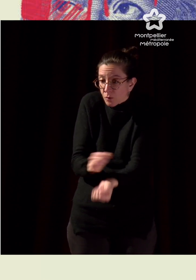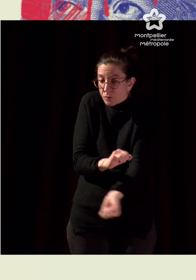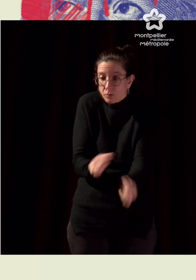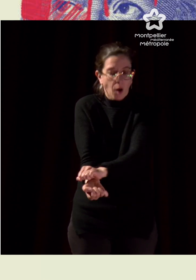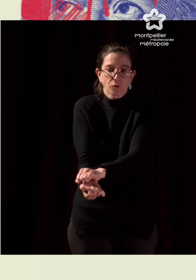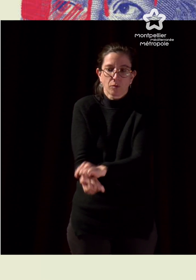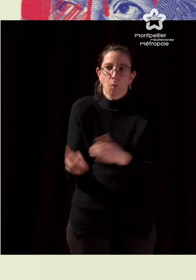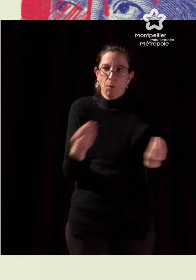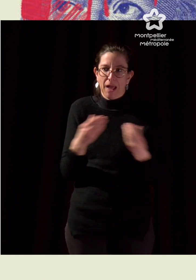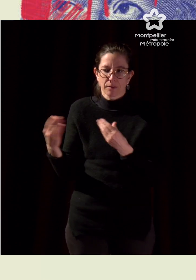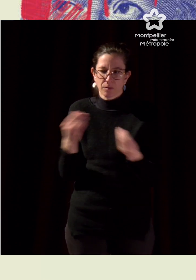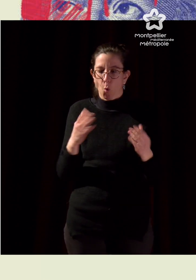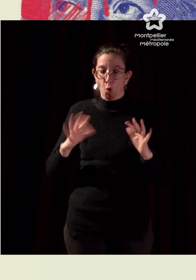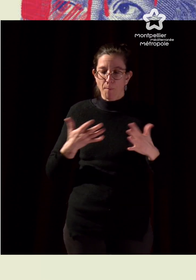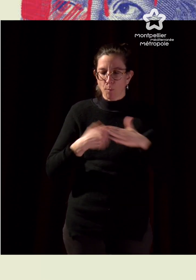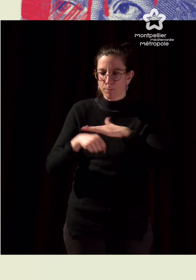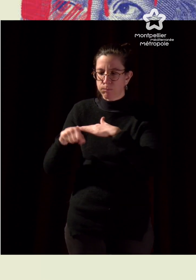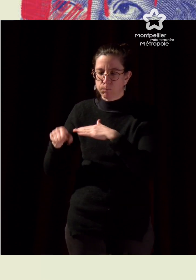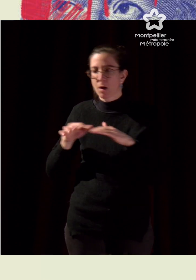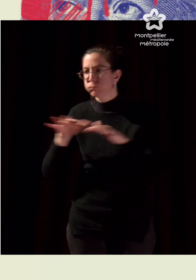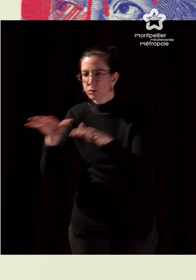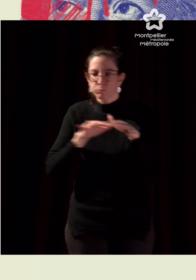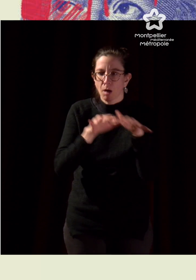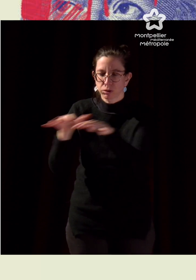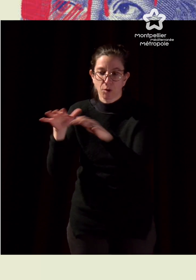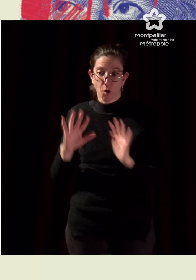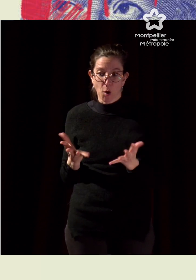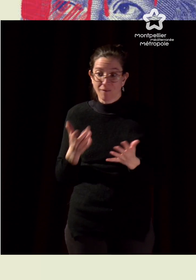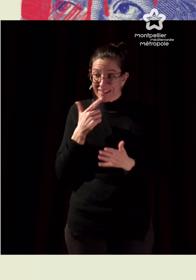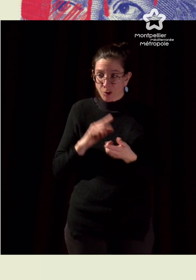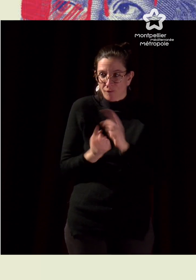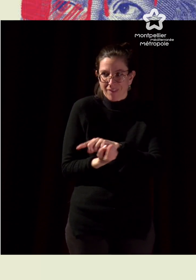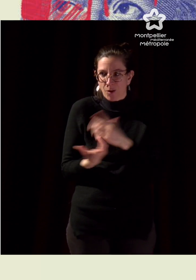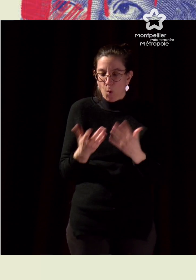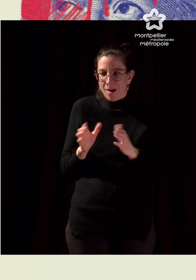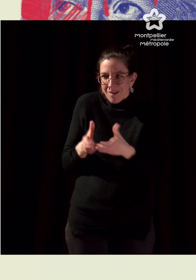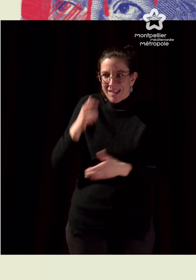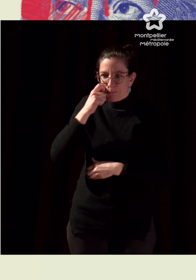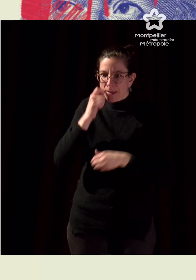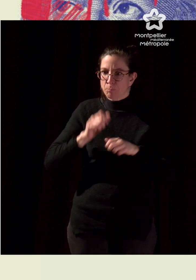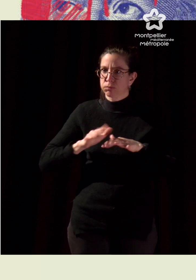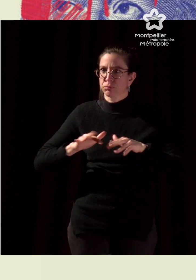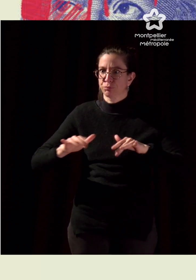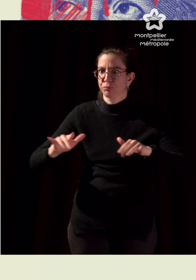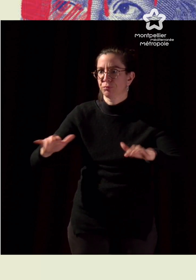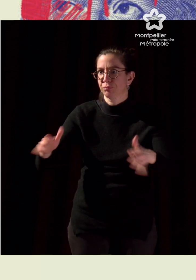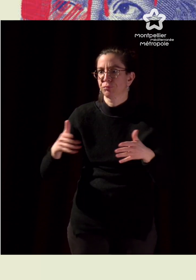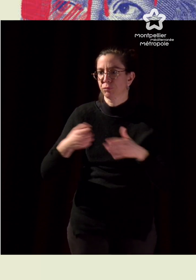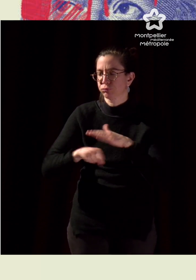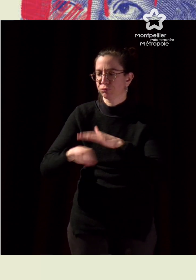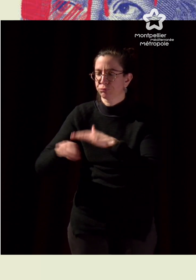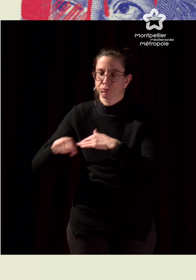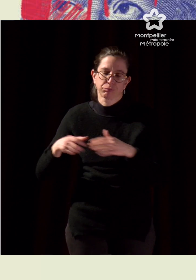démographie des populations humaines. C'est-à-dire que c'est le moment où on devient vraiment une espèce invasive et on commence à faire une